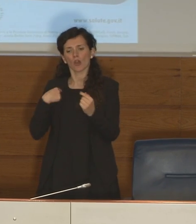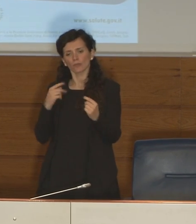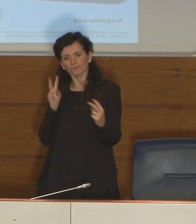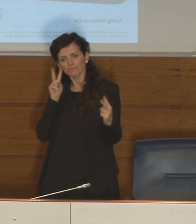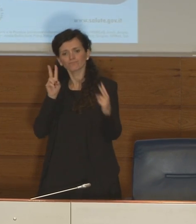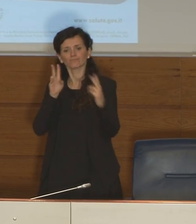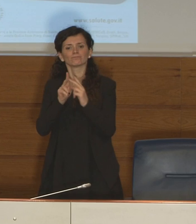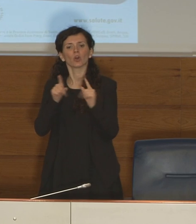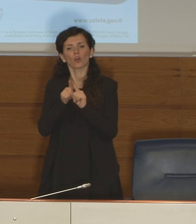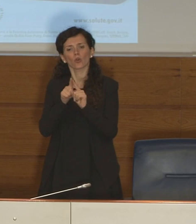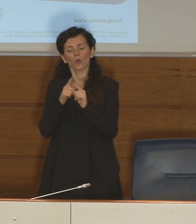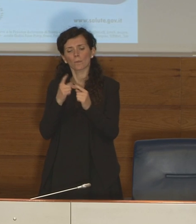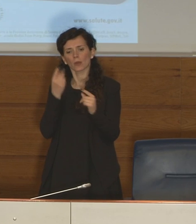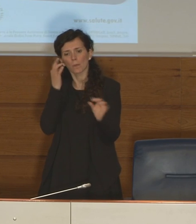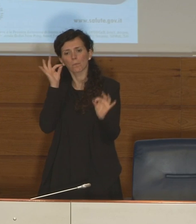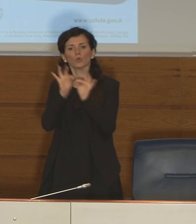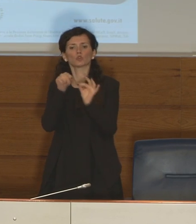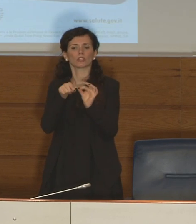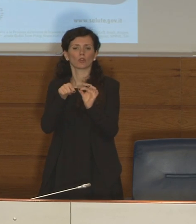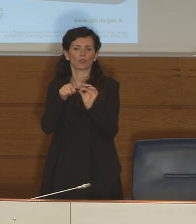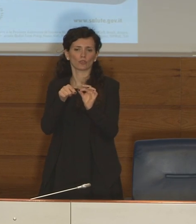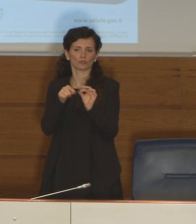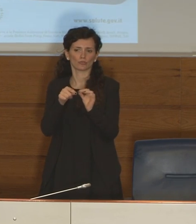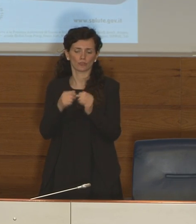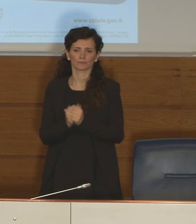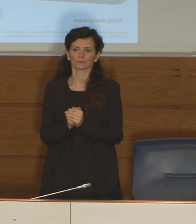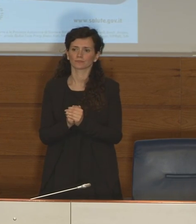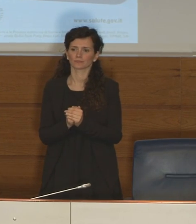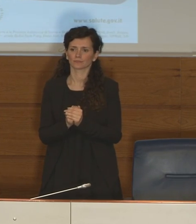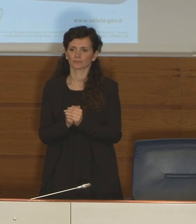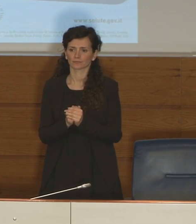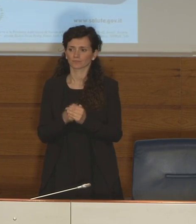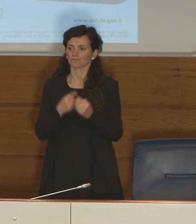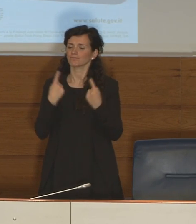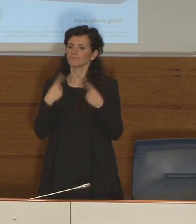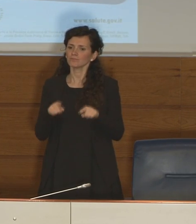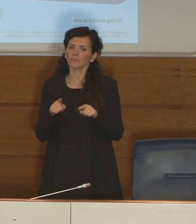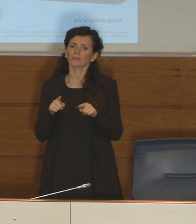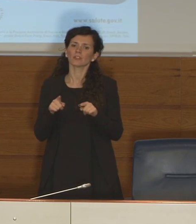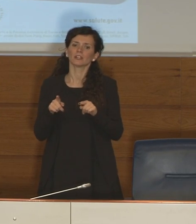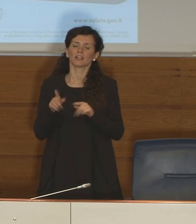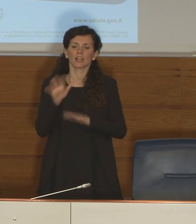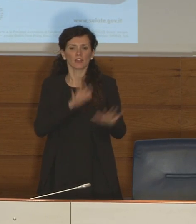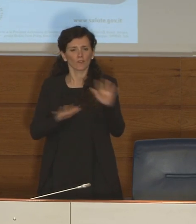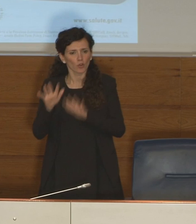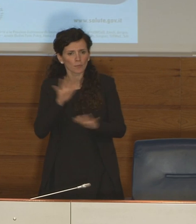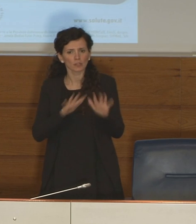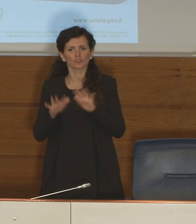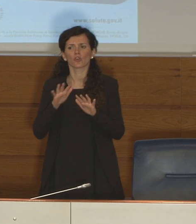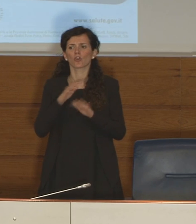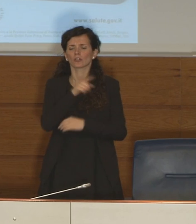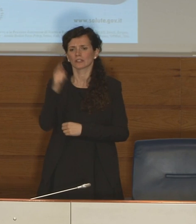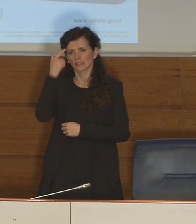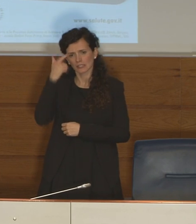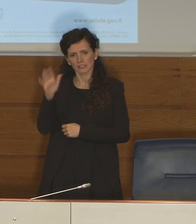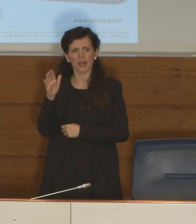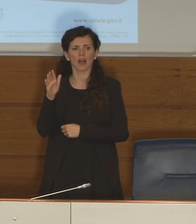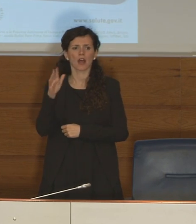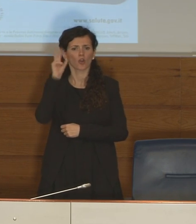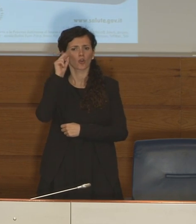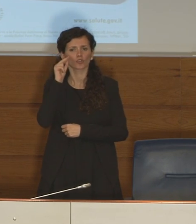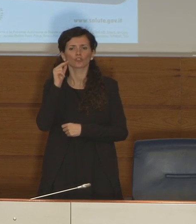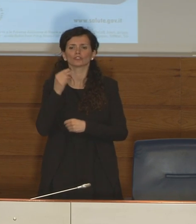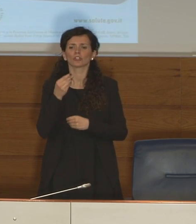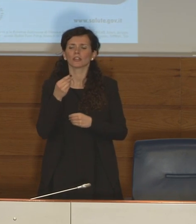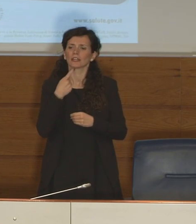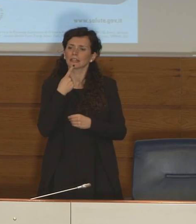ultima cosa sapete è quella della informazione i canali ufficiali sono quelli che conoscete